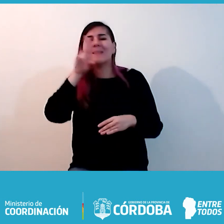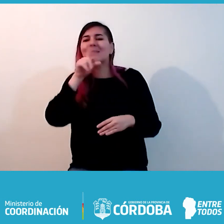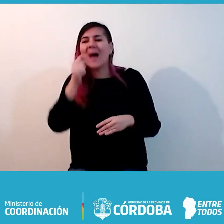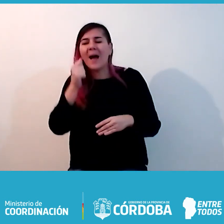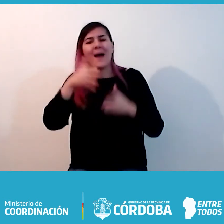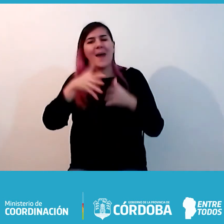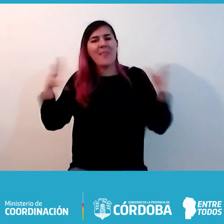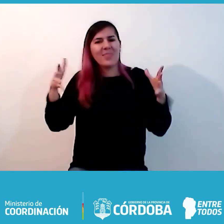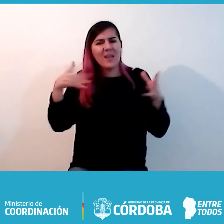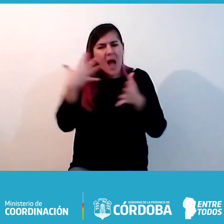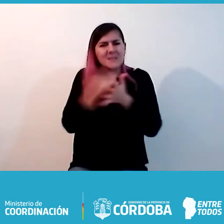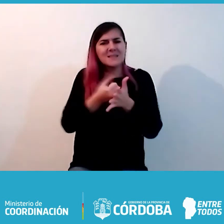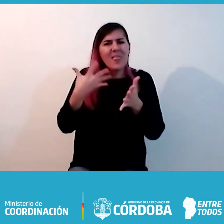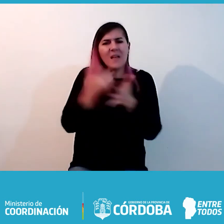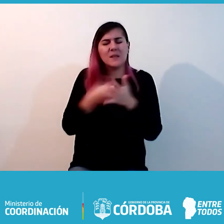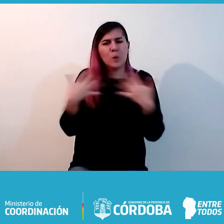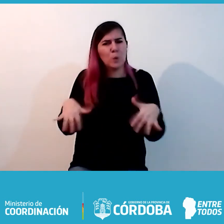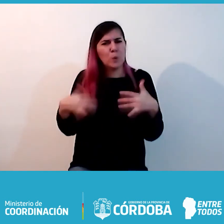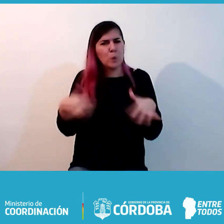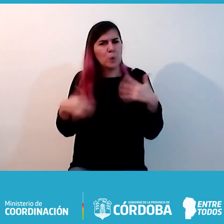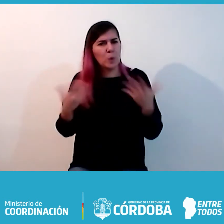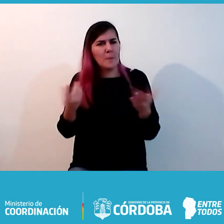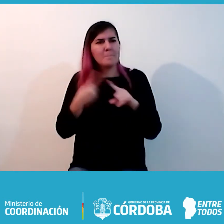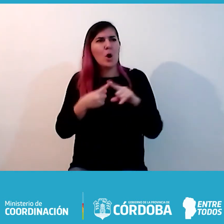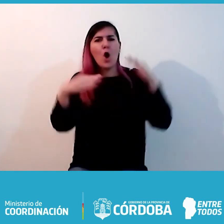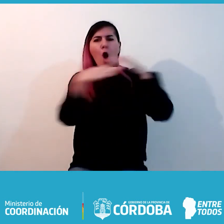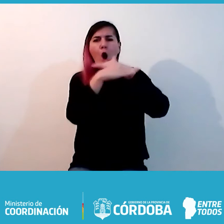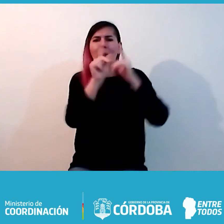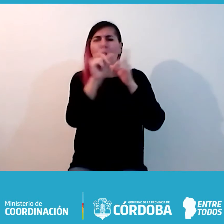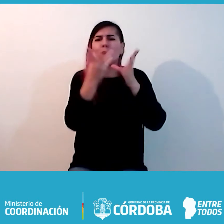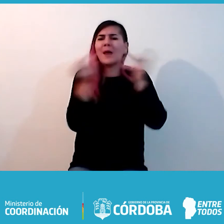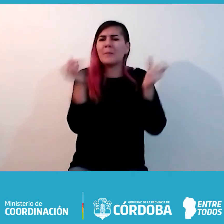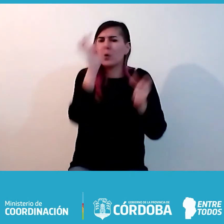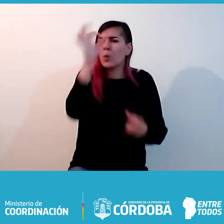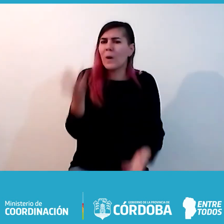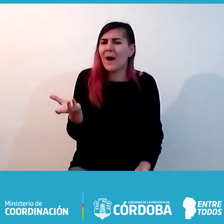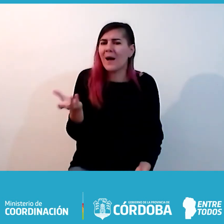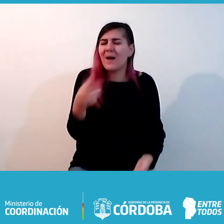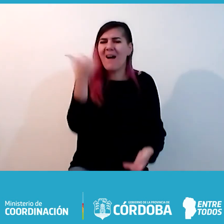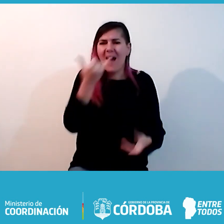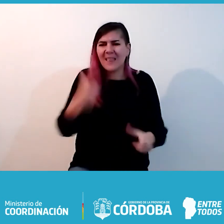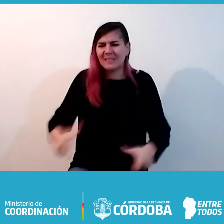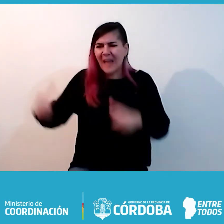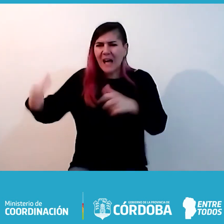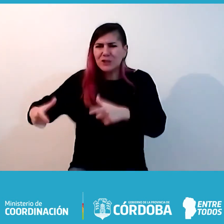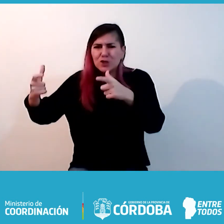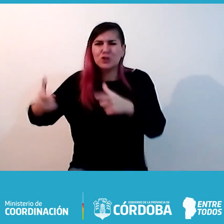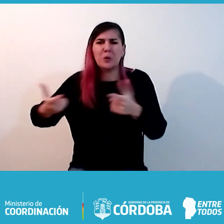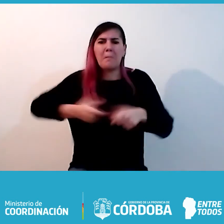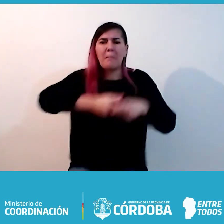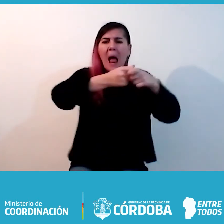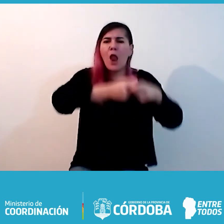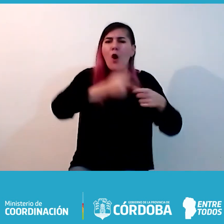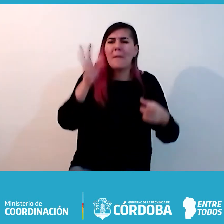cantidad de accidentes que hay en esos accesos por una obra que no se termina nunca y está llena de tachos y palos amarillos